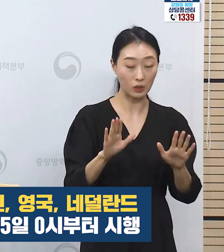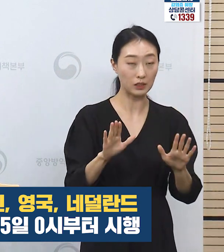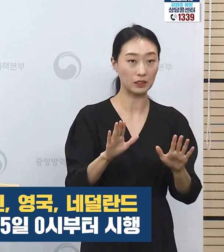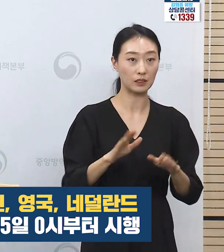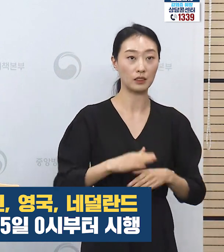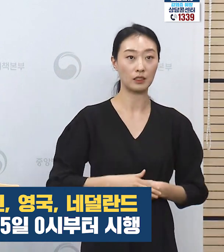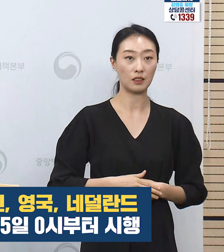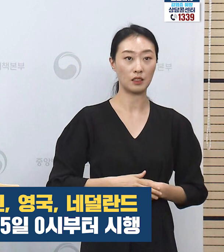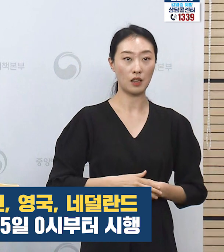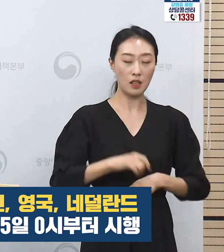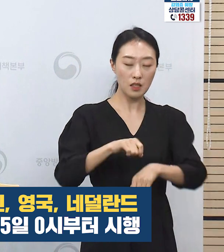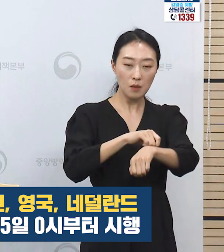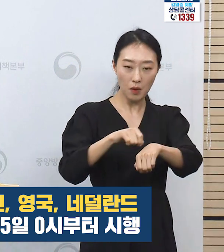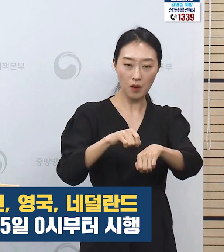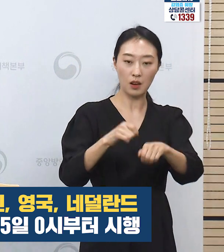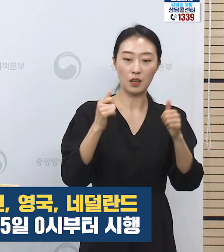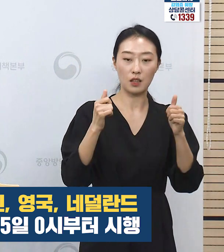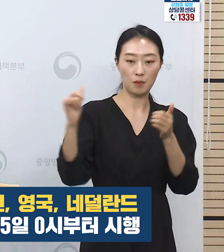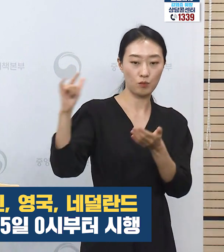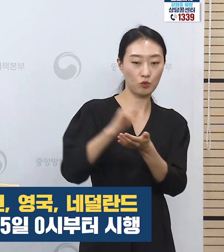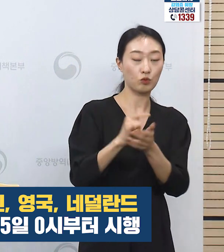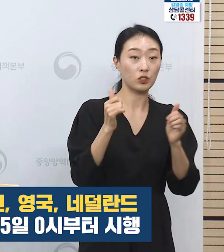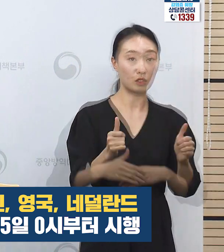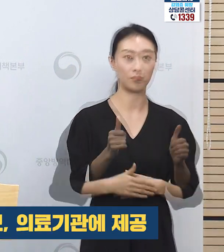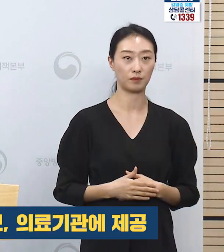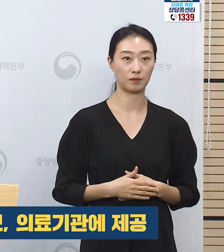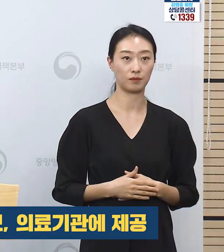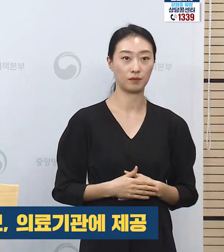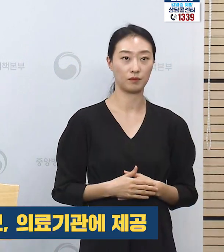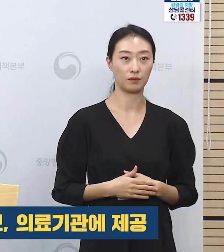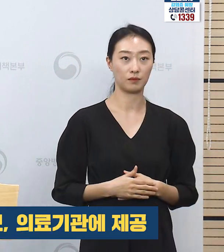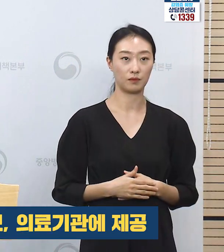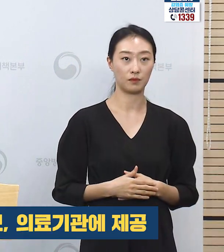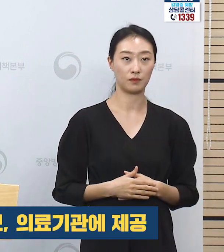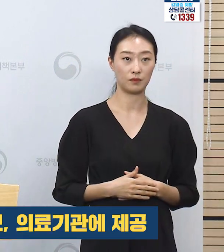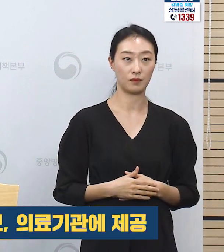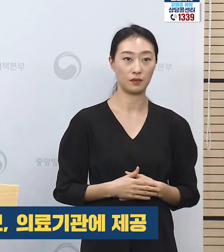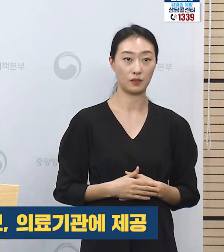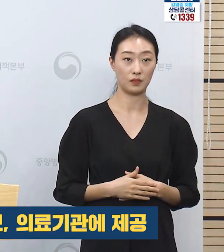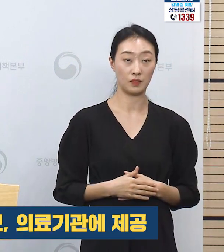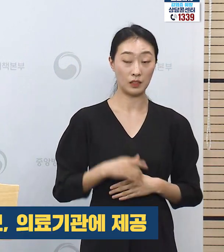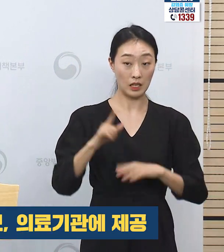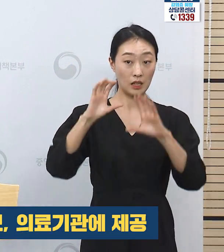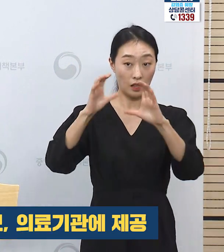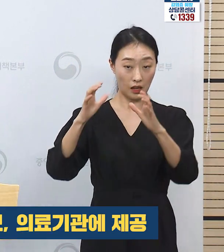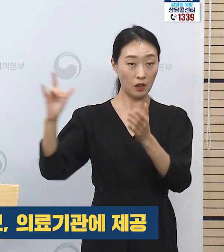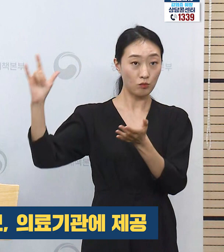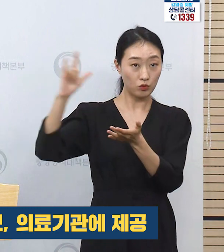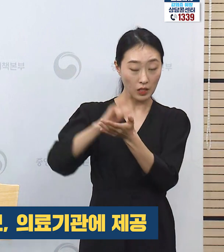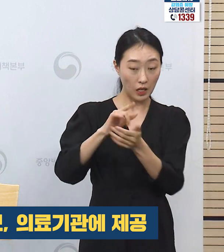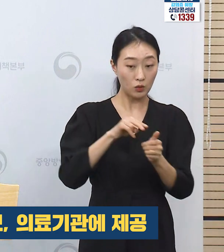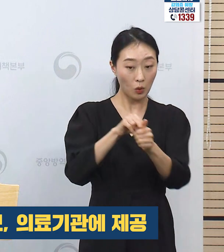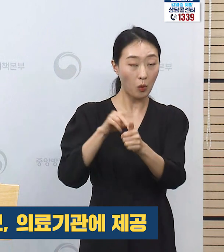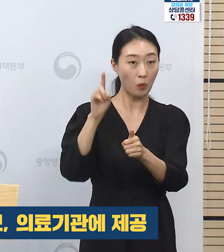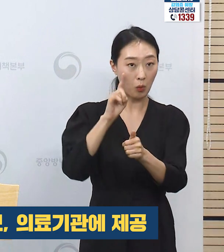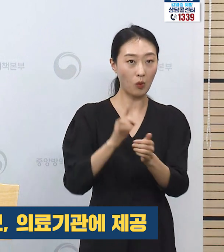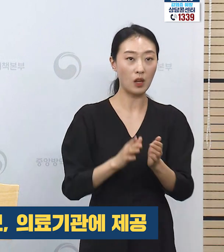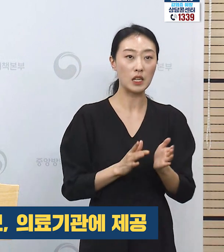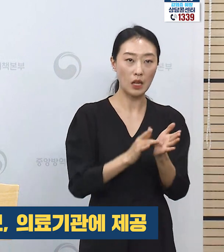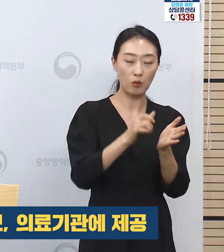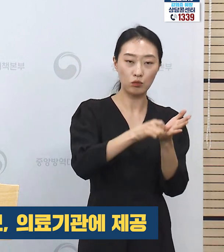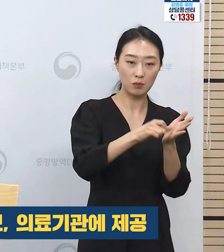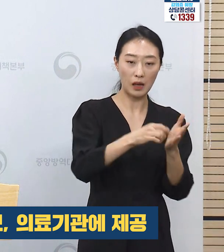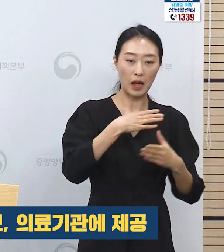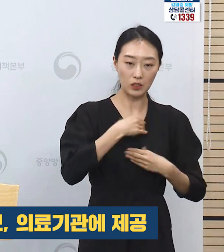기해서 특별 입국 절차를 실시를 합니다. 또한 해당 국가 입국자에 대한 정보는 의약품 안전사용